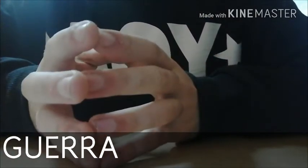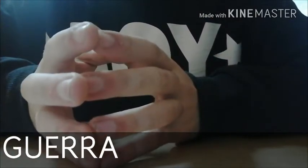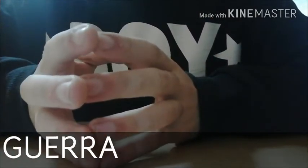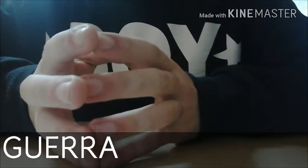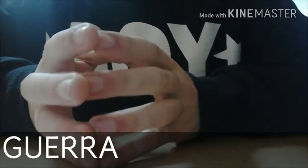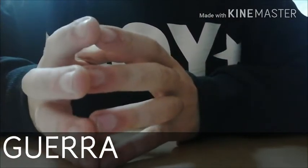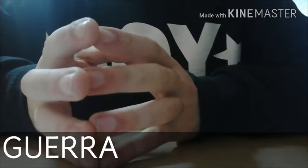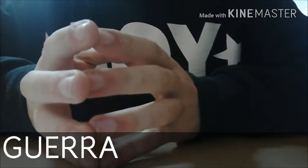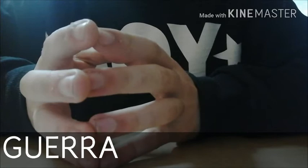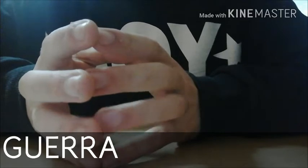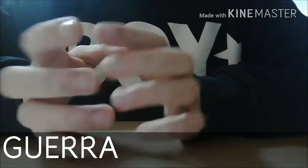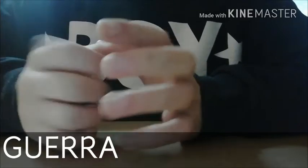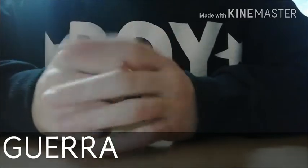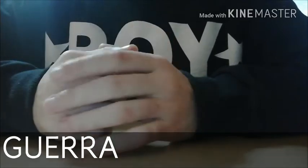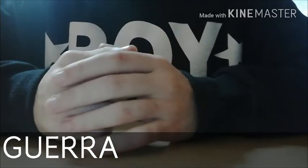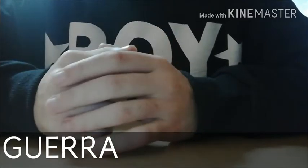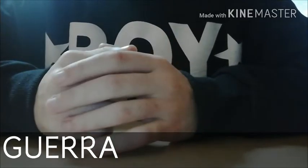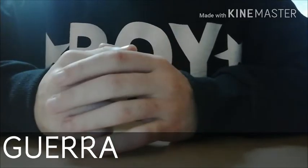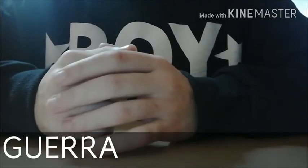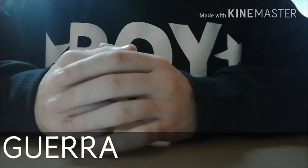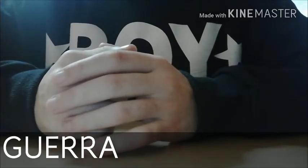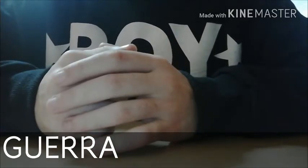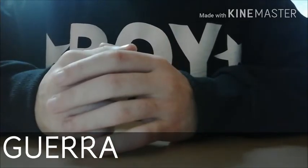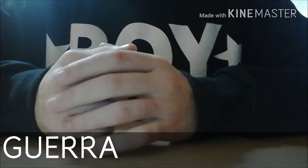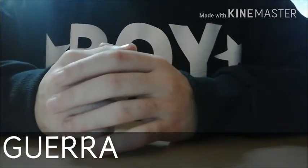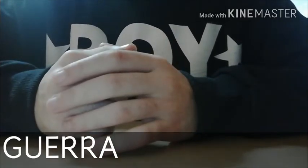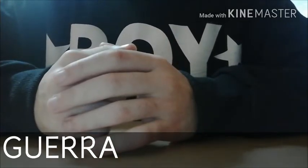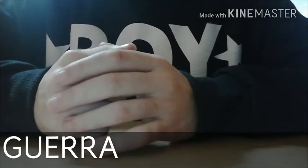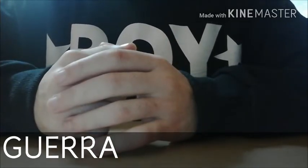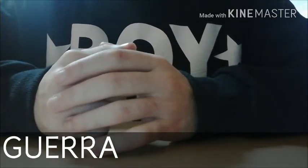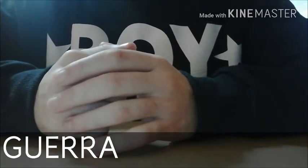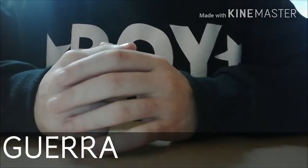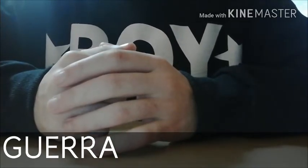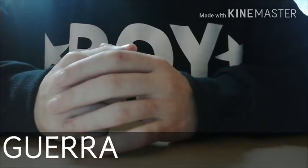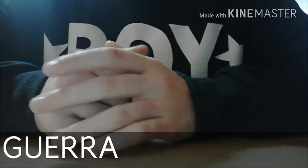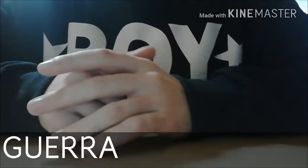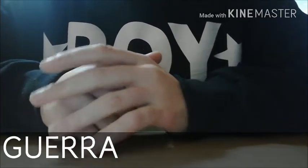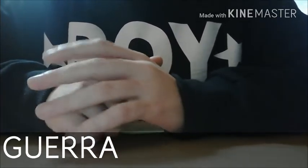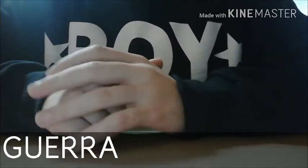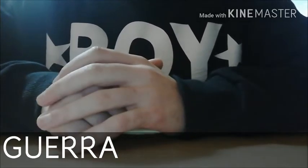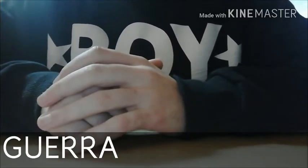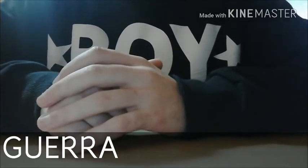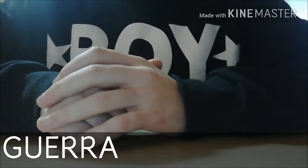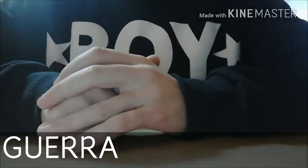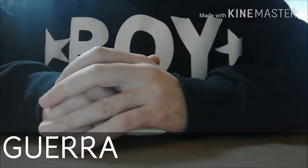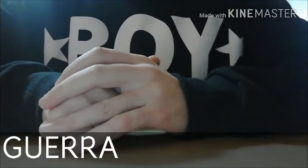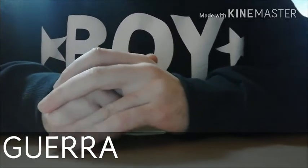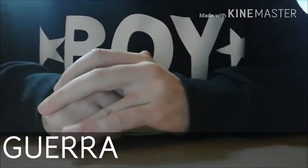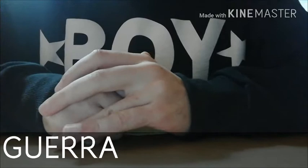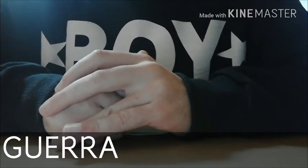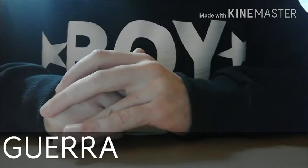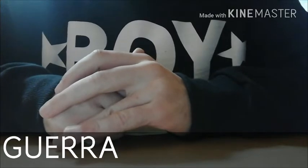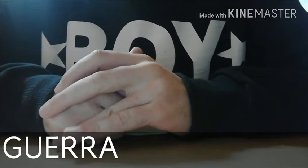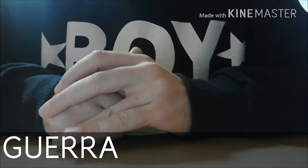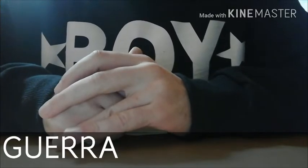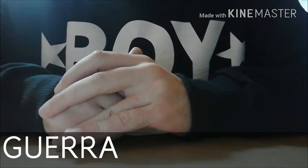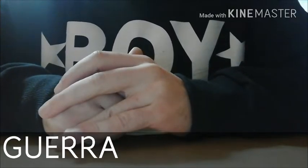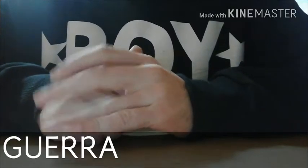parola guerra si può definire come il conflitto tra due parti o